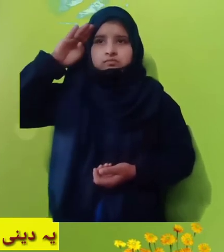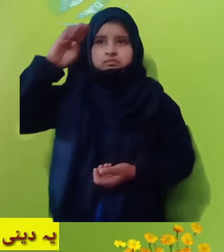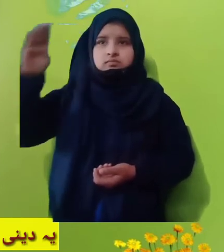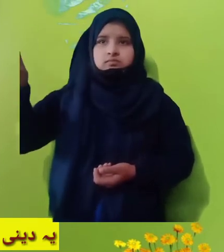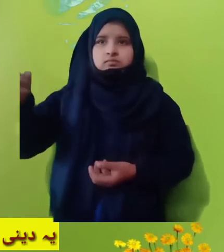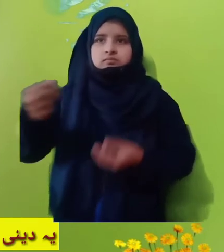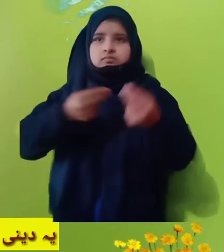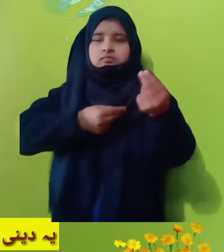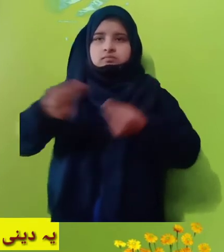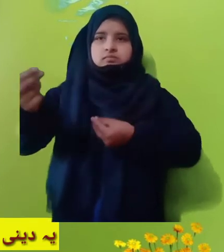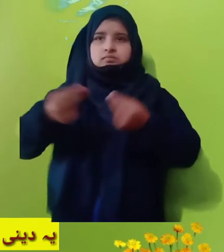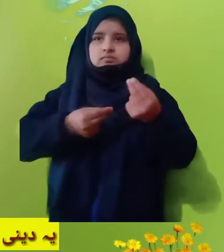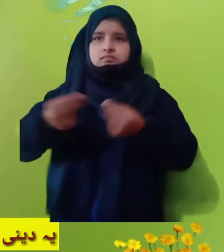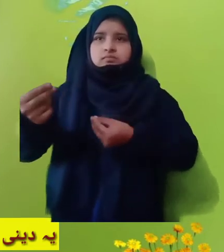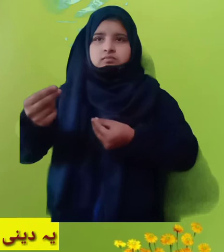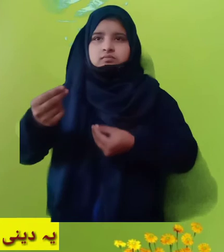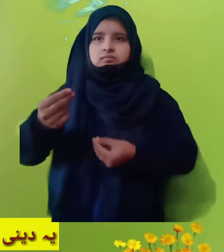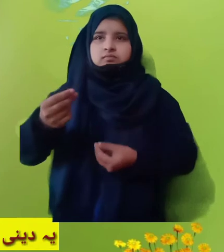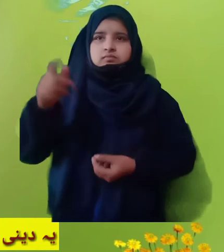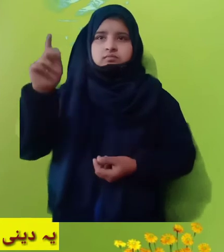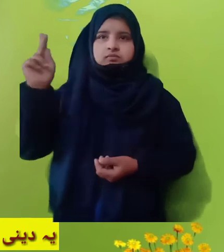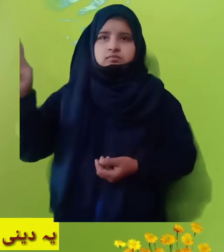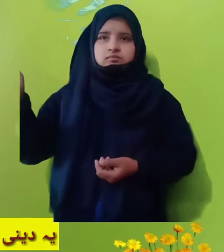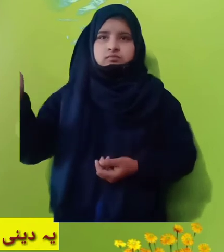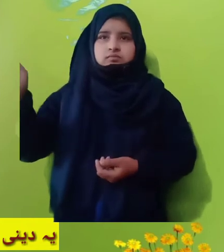दीनी अलूम का